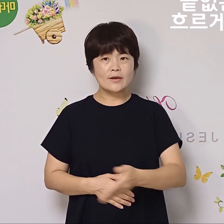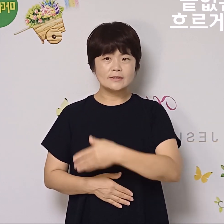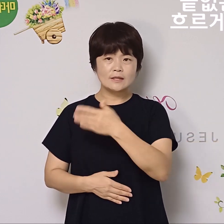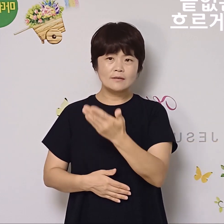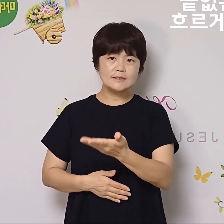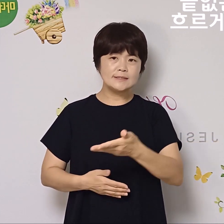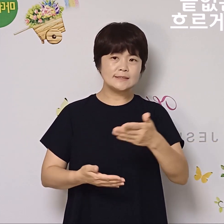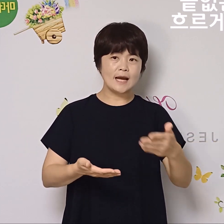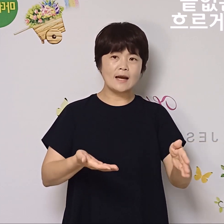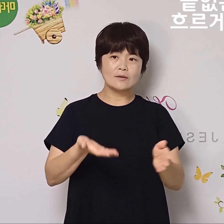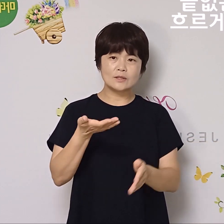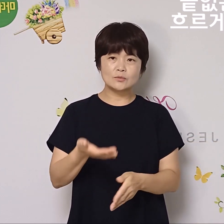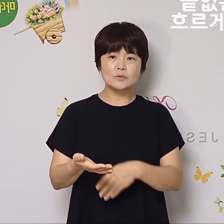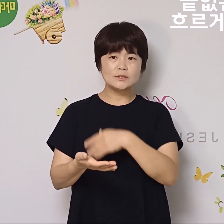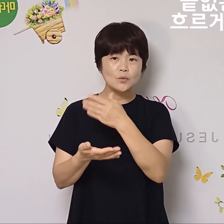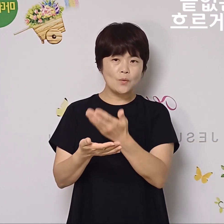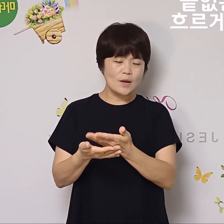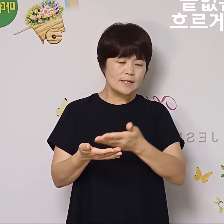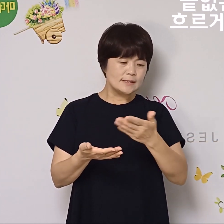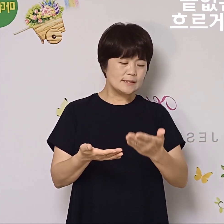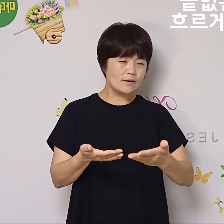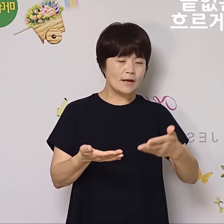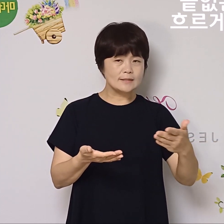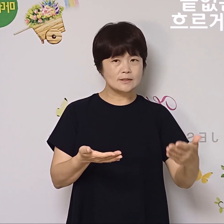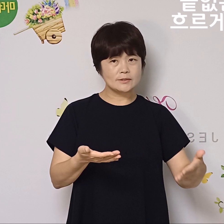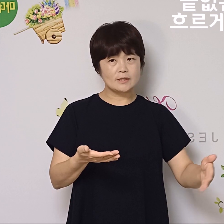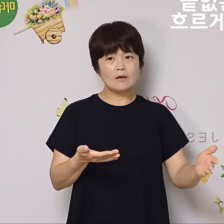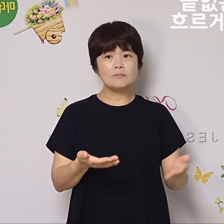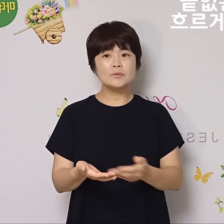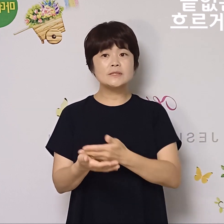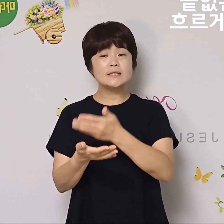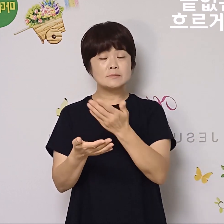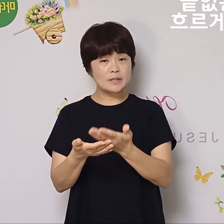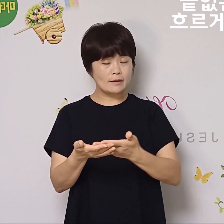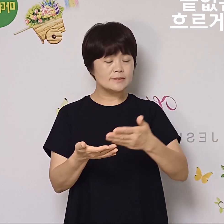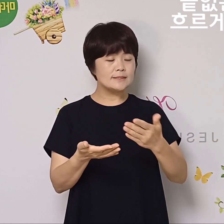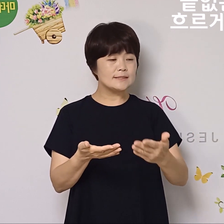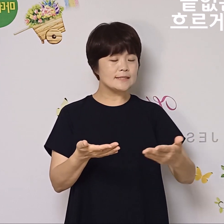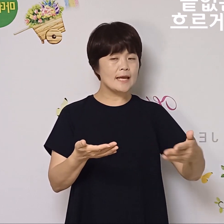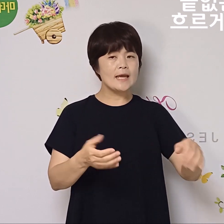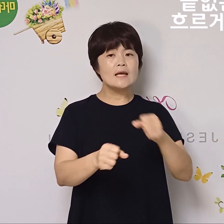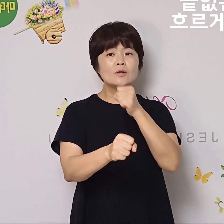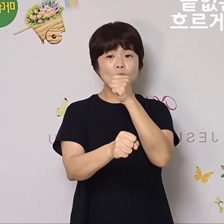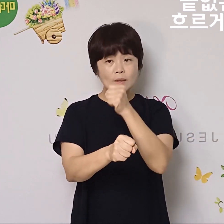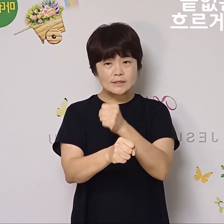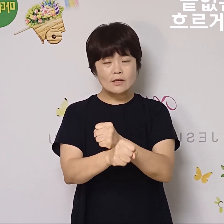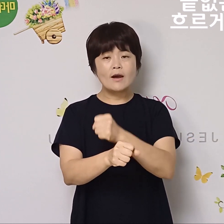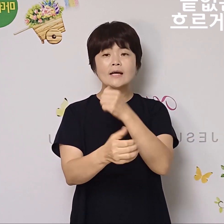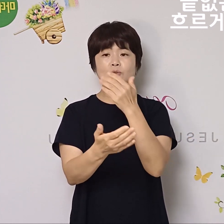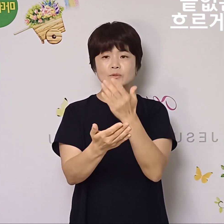그래서 흐르다 이렇게 놓으시고 흘러가는 것처럼 표시하시면 돼요. 흐르게 똑같죠? 하소서.